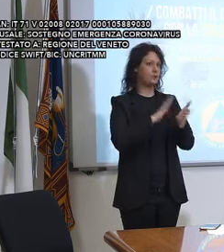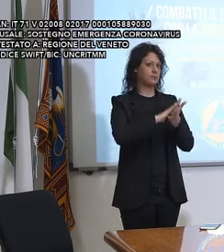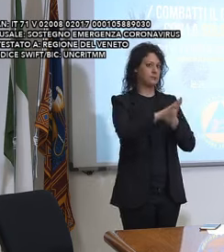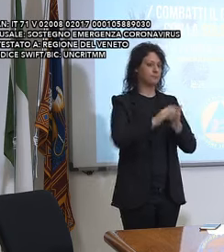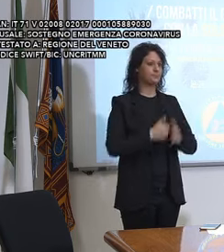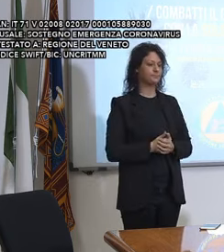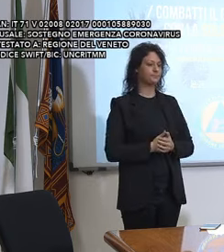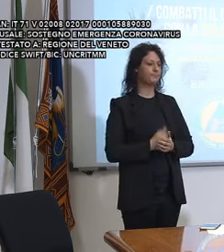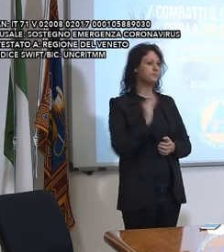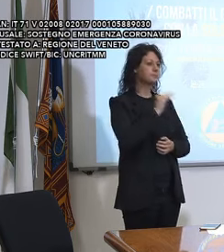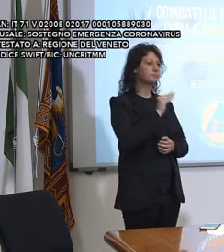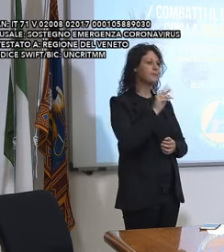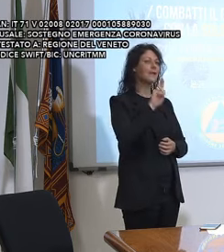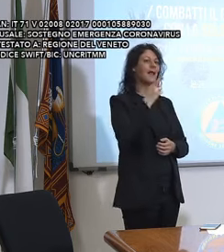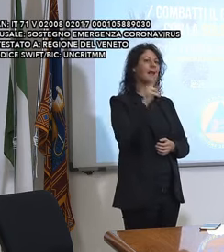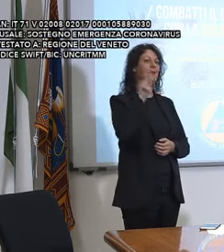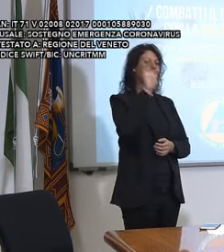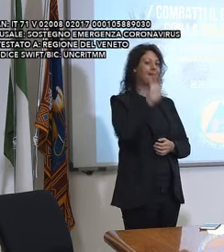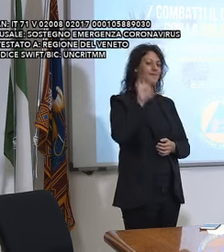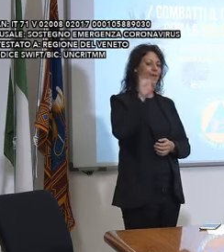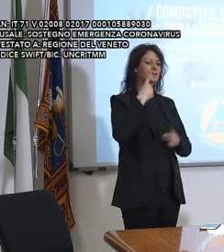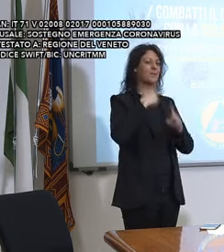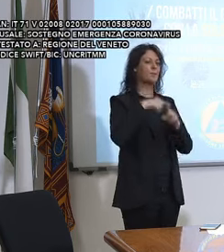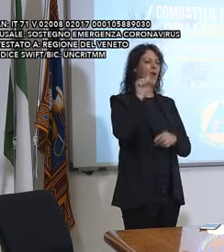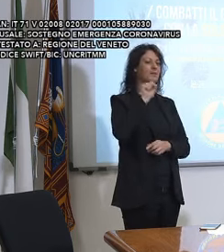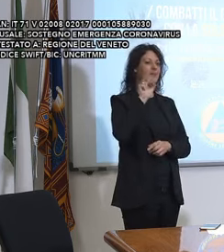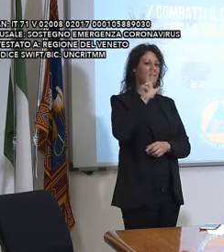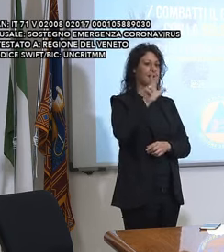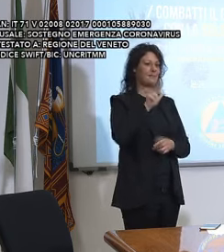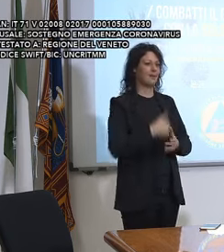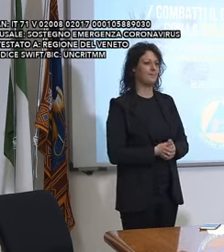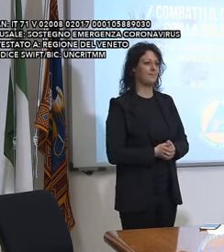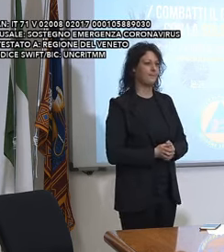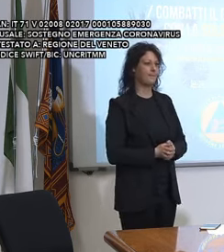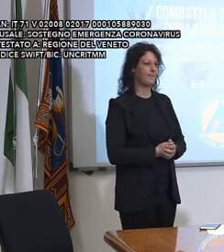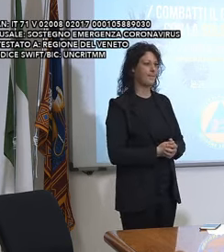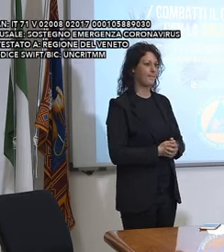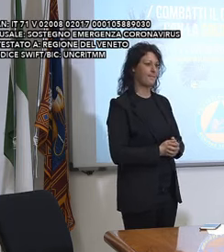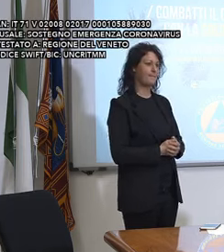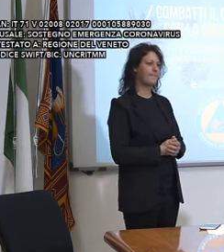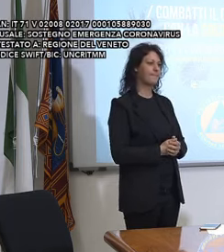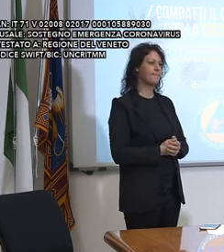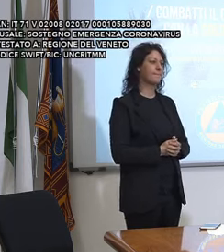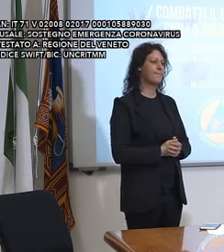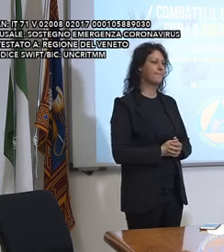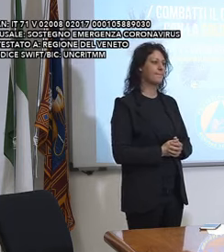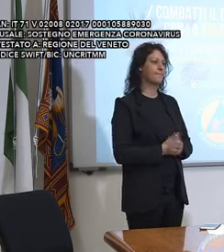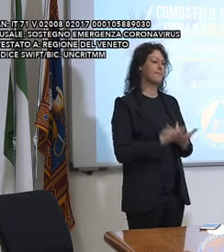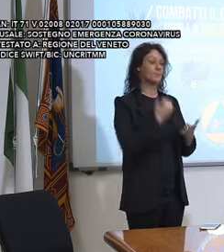Avete Veneta? Sì, è Antenna 3. Scusa. Antenna 3, io non ci capisco.